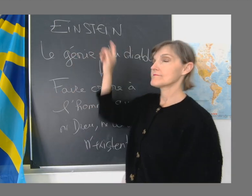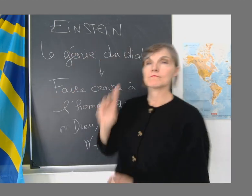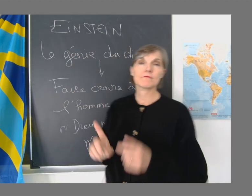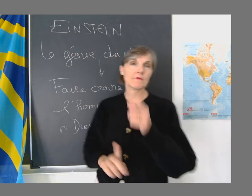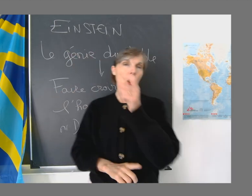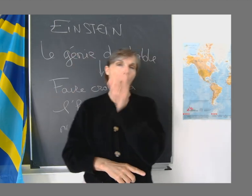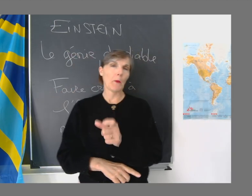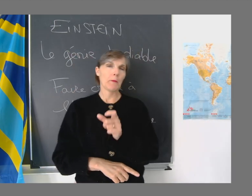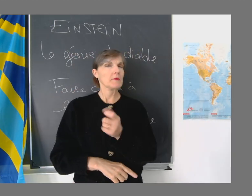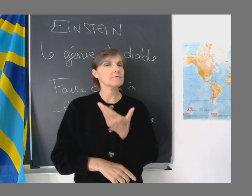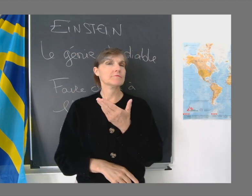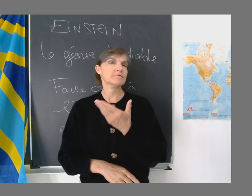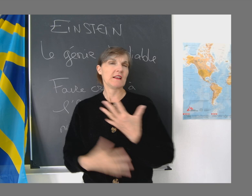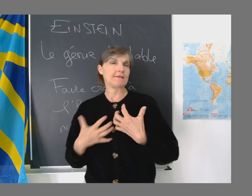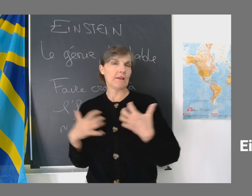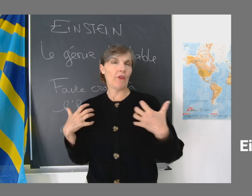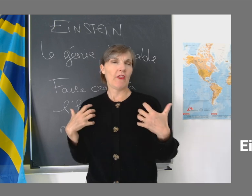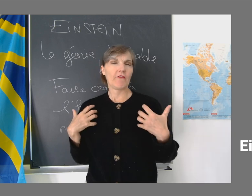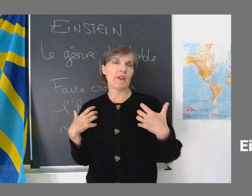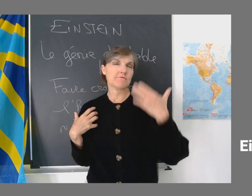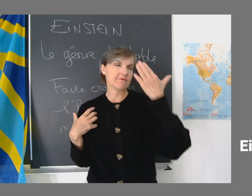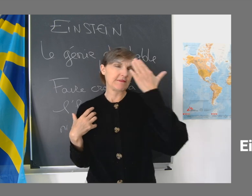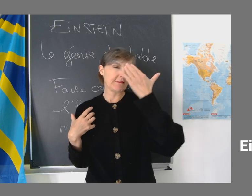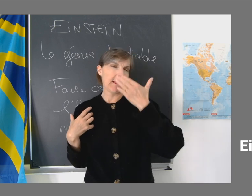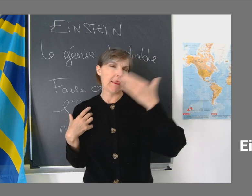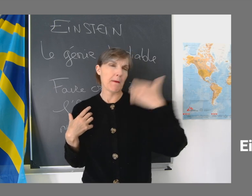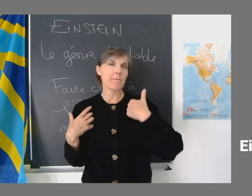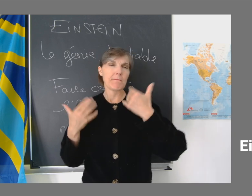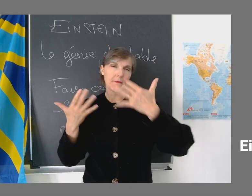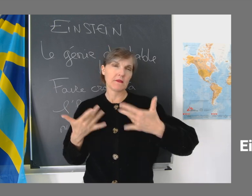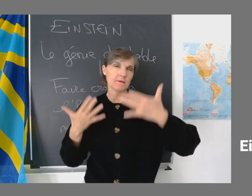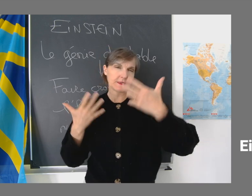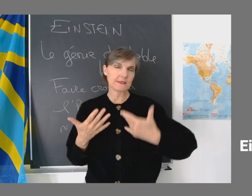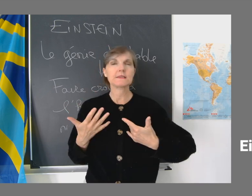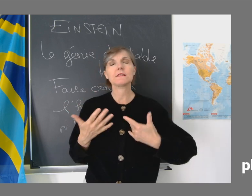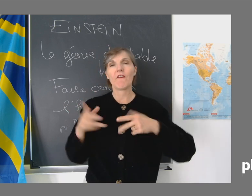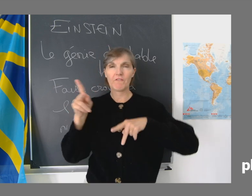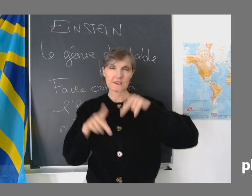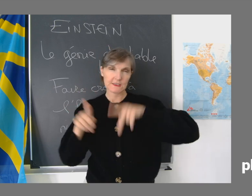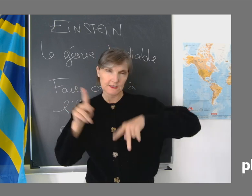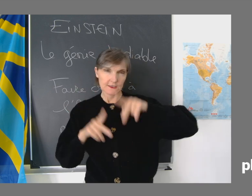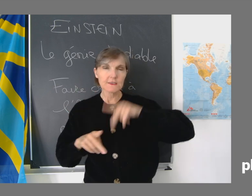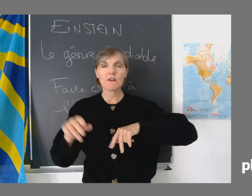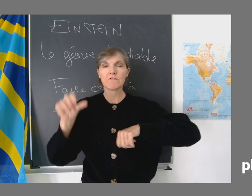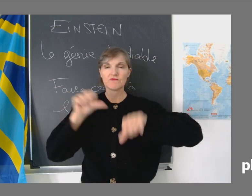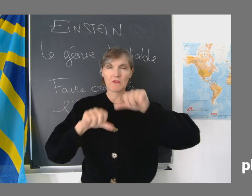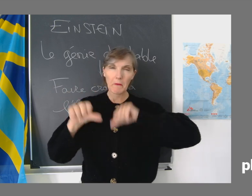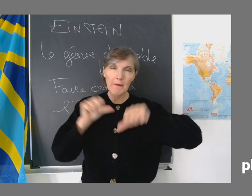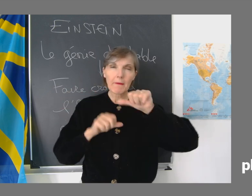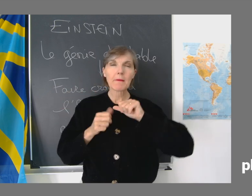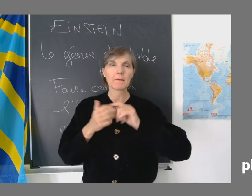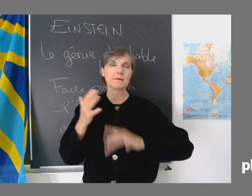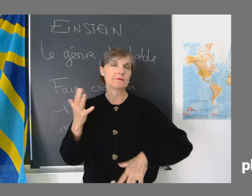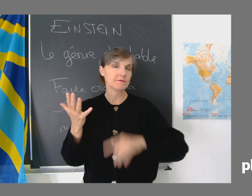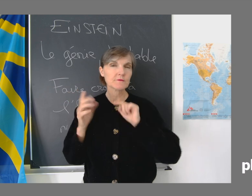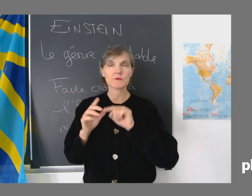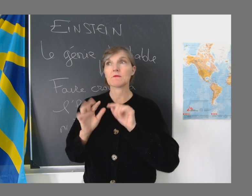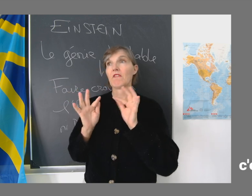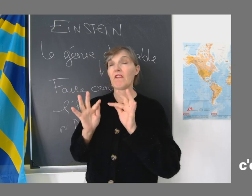bonjour donc Einstein qui est écrit au tableau est une personne célèbre un physicien chimiste c'est